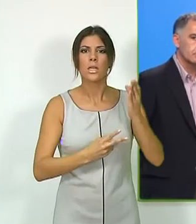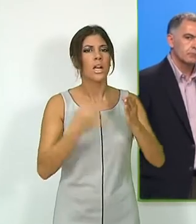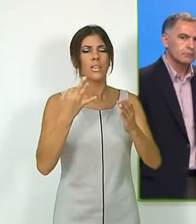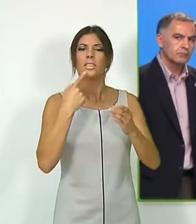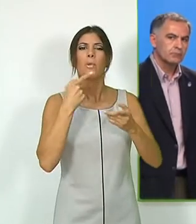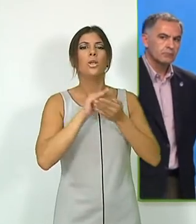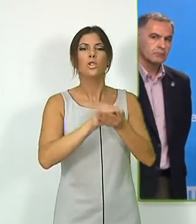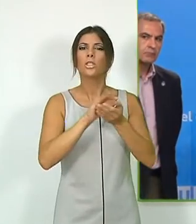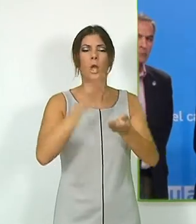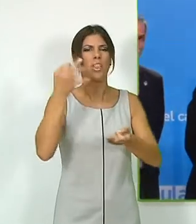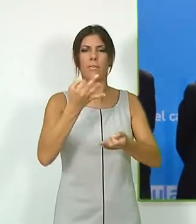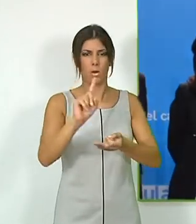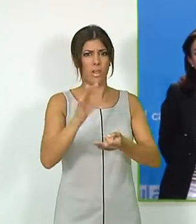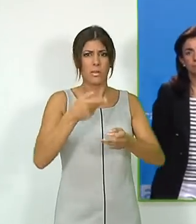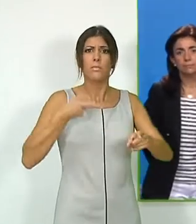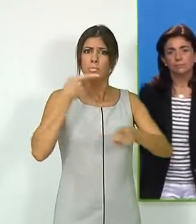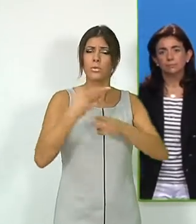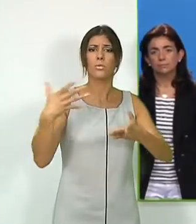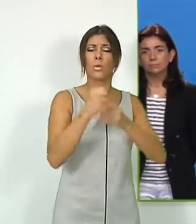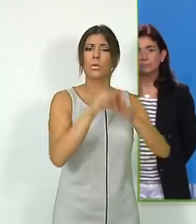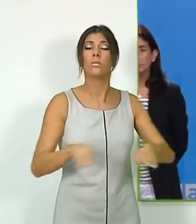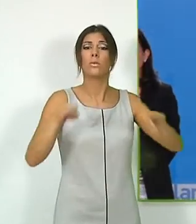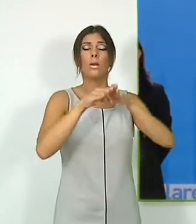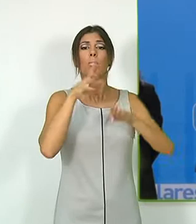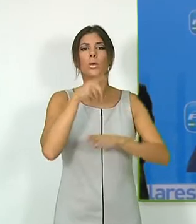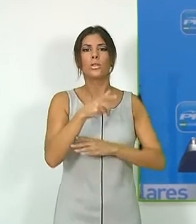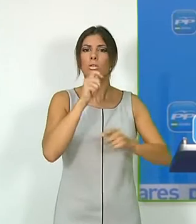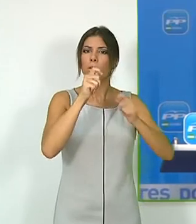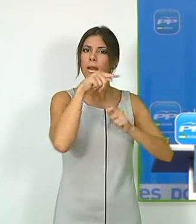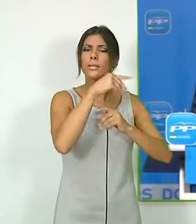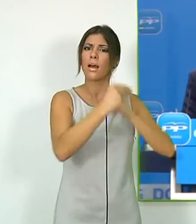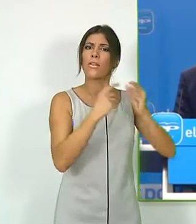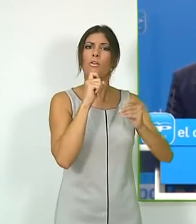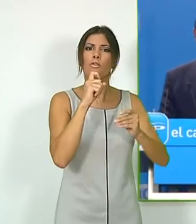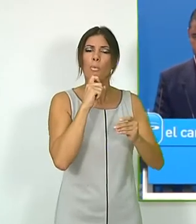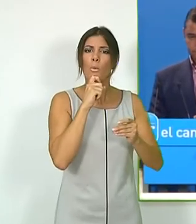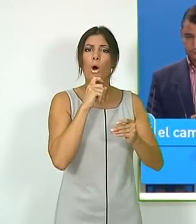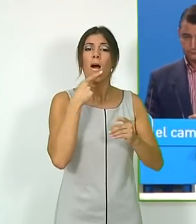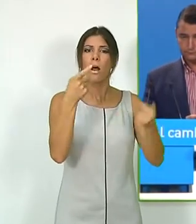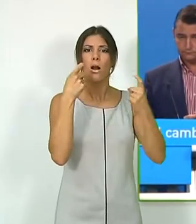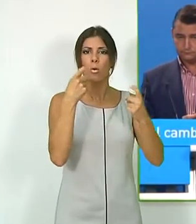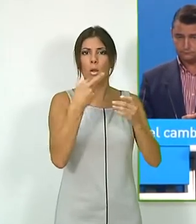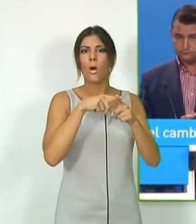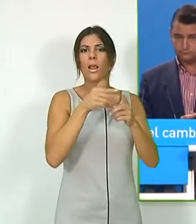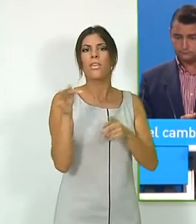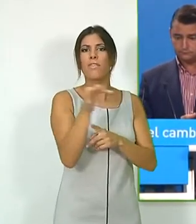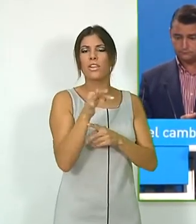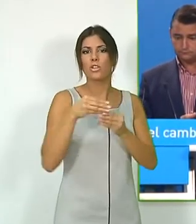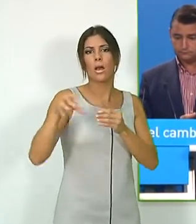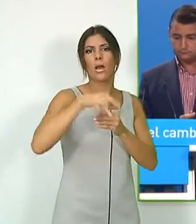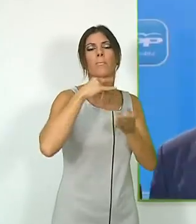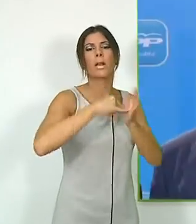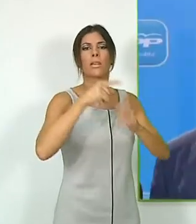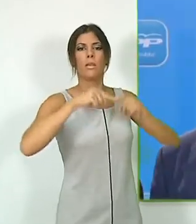se imponga por sorteo, ya que, según afirma el Popular, el Partido Socialista divide a los alumnos de un mismo centro para entrar en dichos